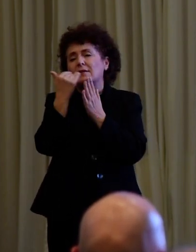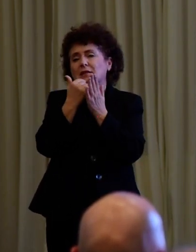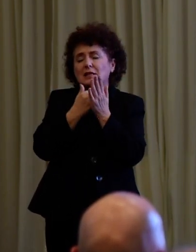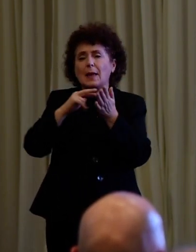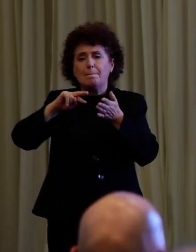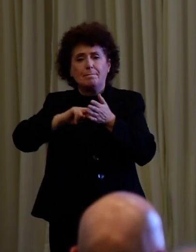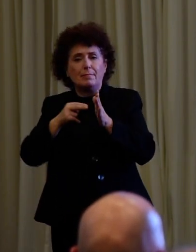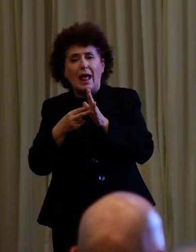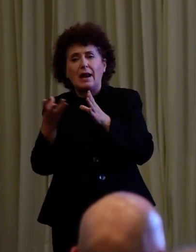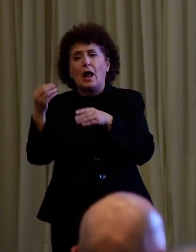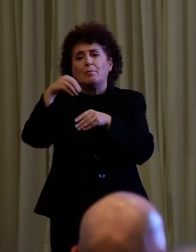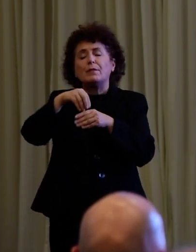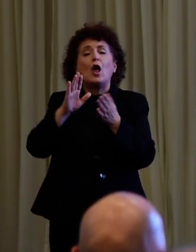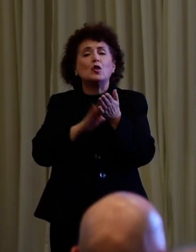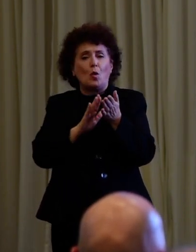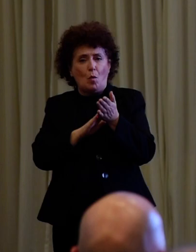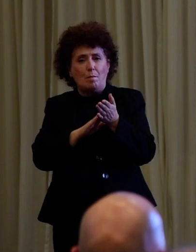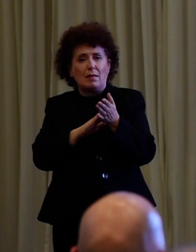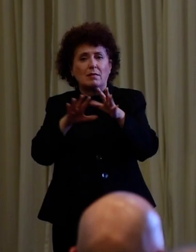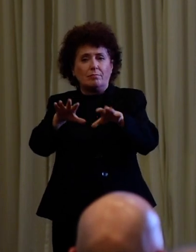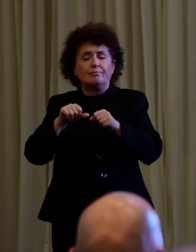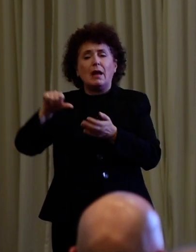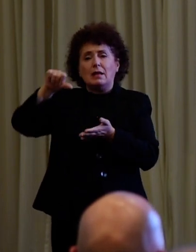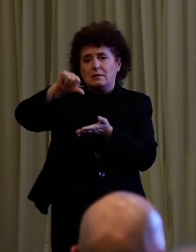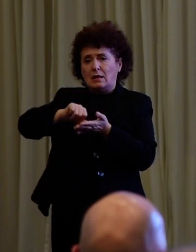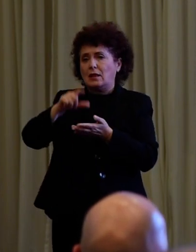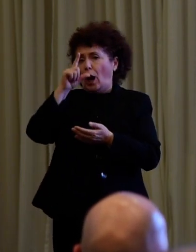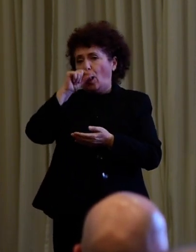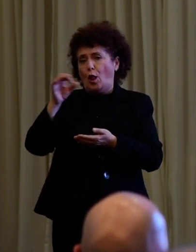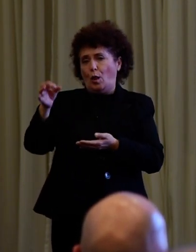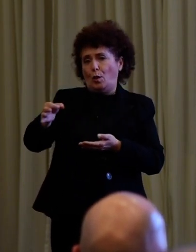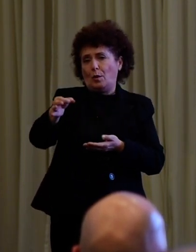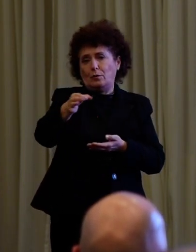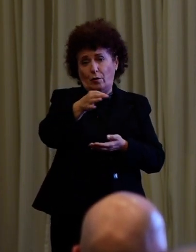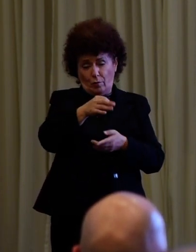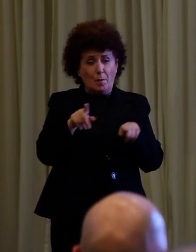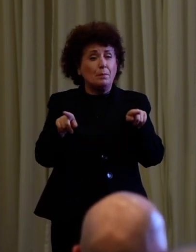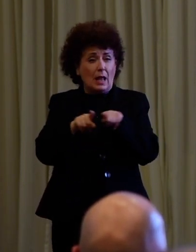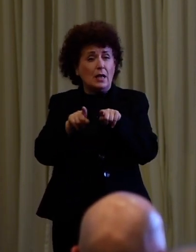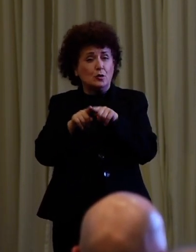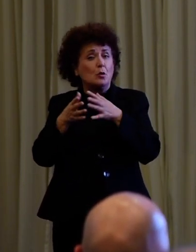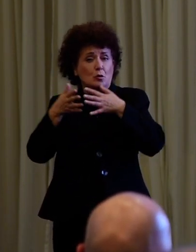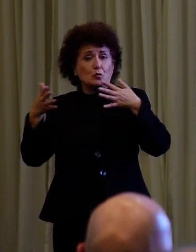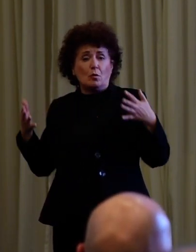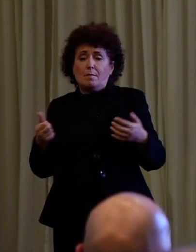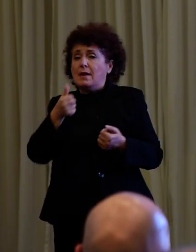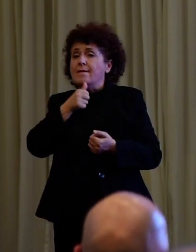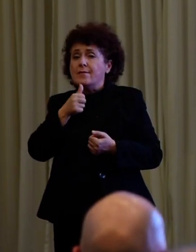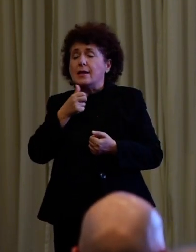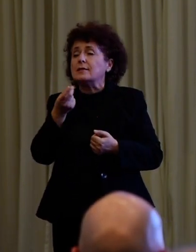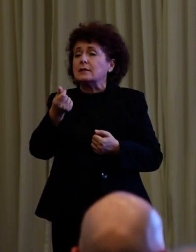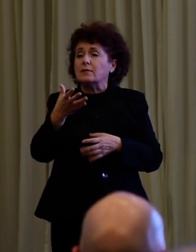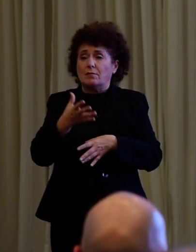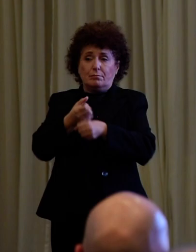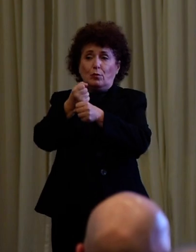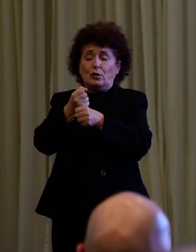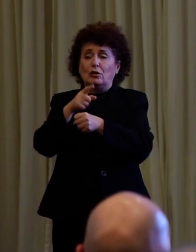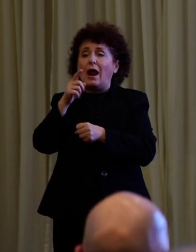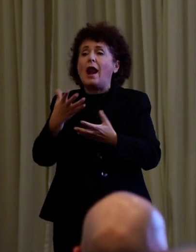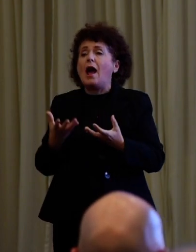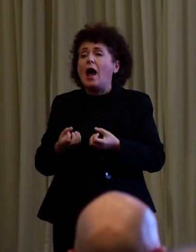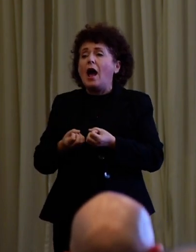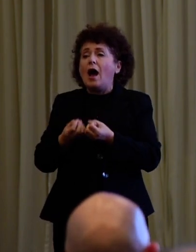и планските документи донесени на централно и на локално ниво. Исто така, зголемени финансиски средства за поддршка на